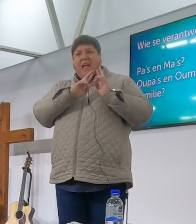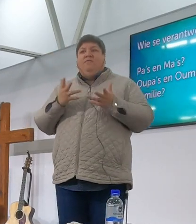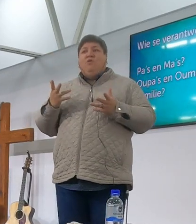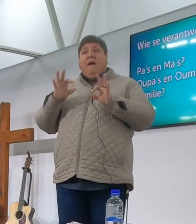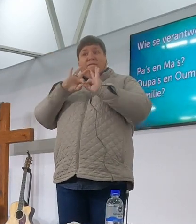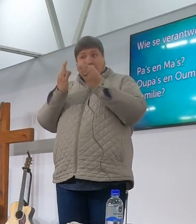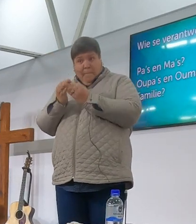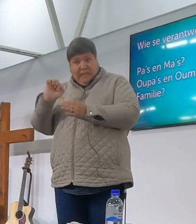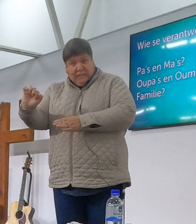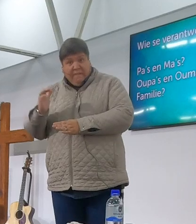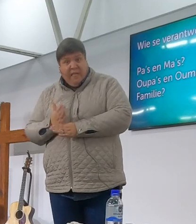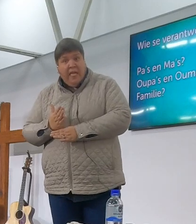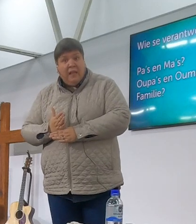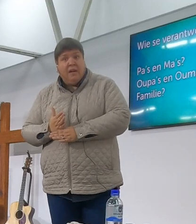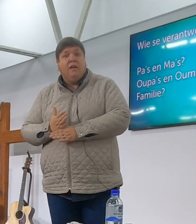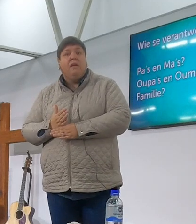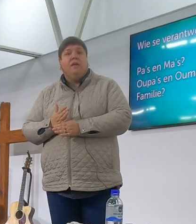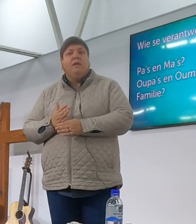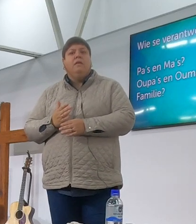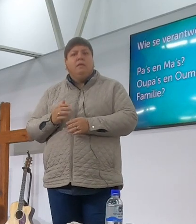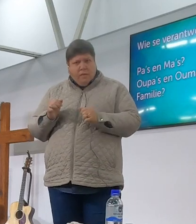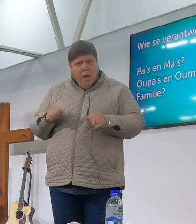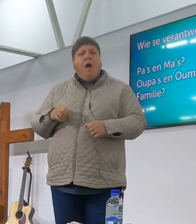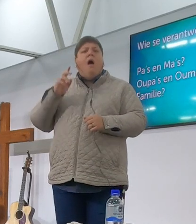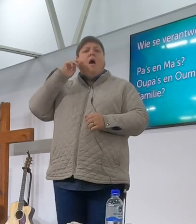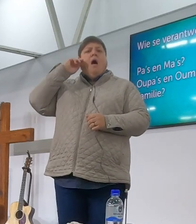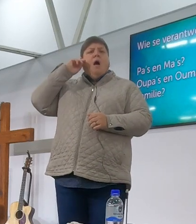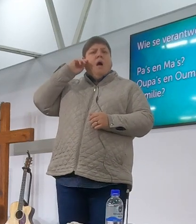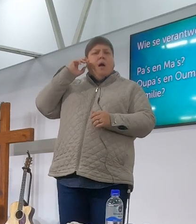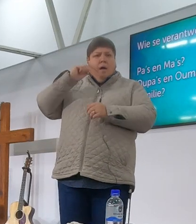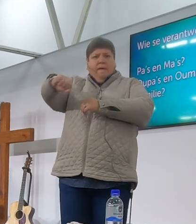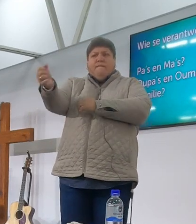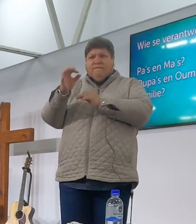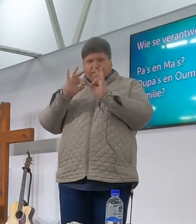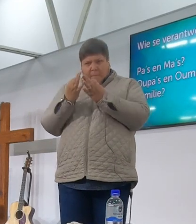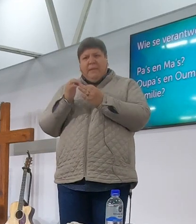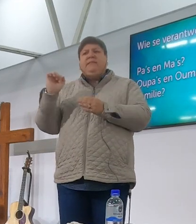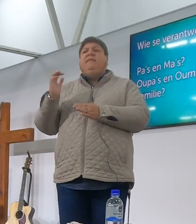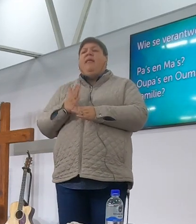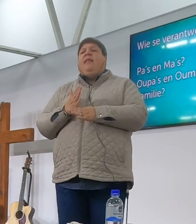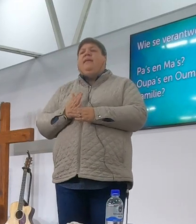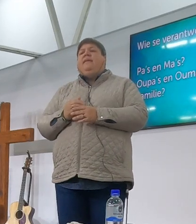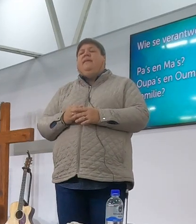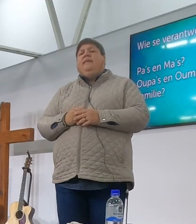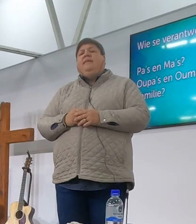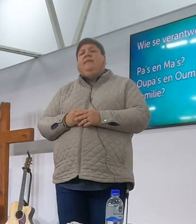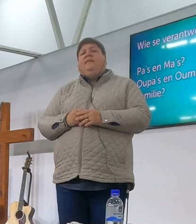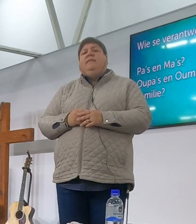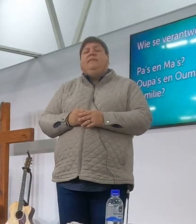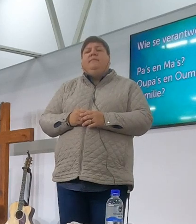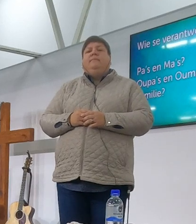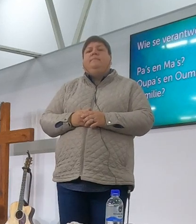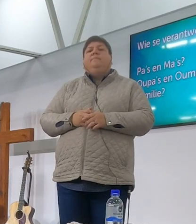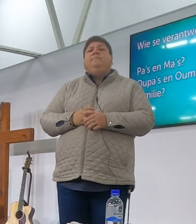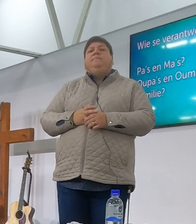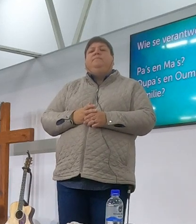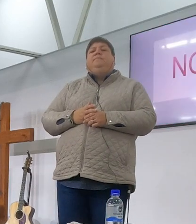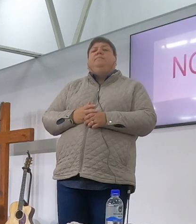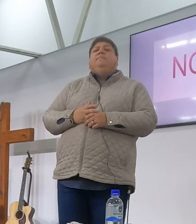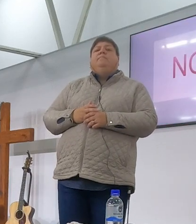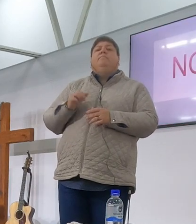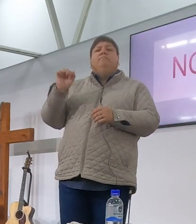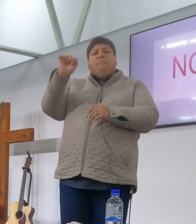werk? Jy moet elke keer ja sê, hoor. Dis 'n maklike antwoord. Wonder nou wat's die catch hierso. Ja,